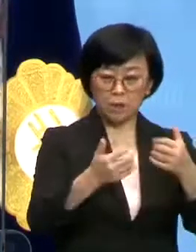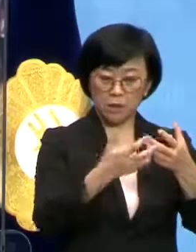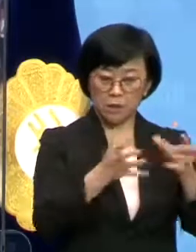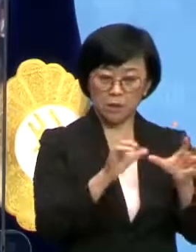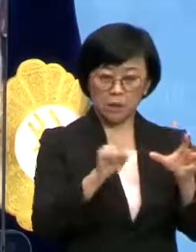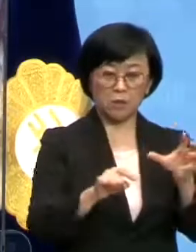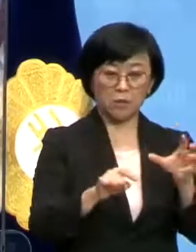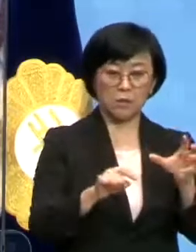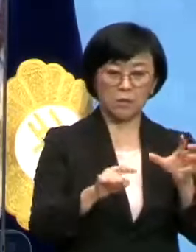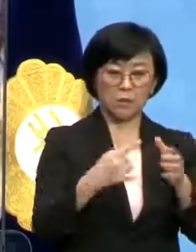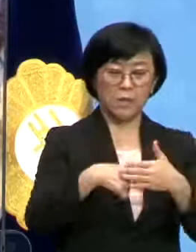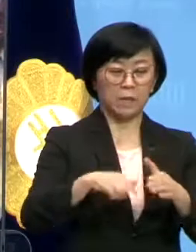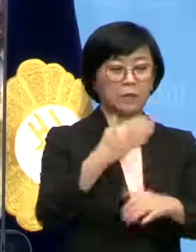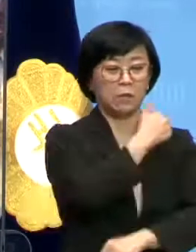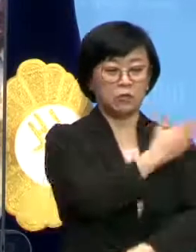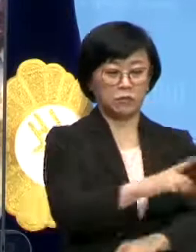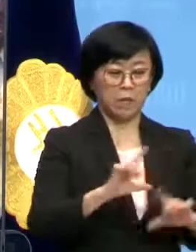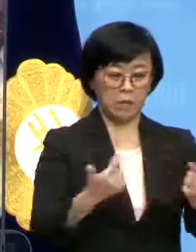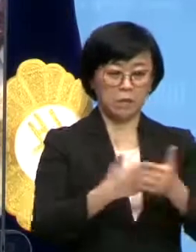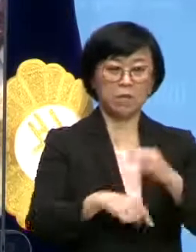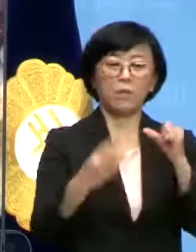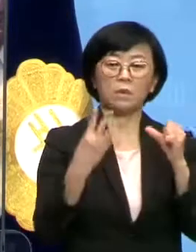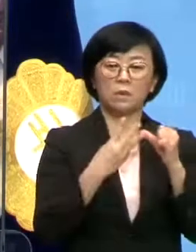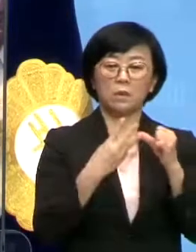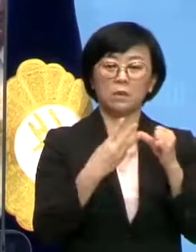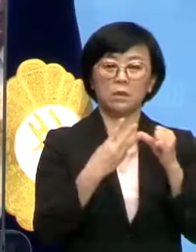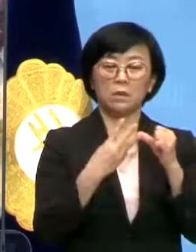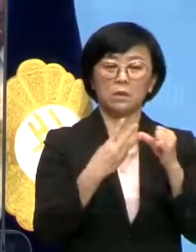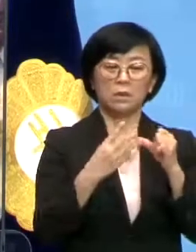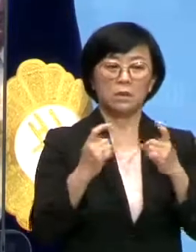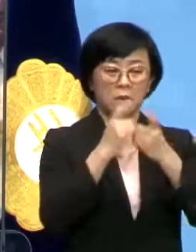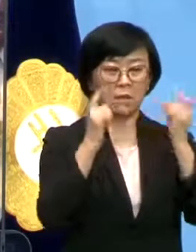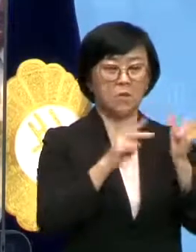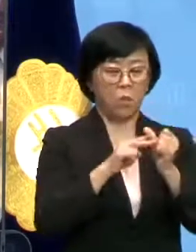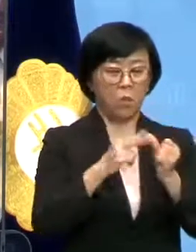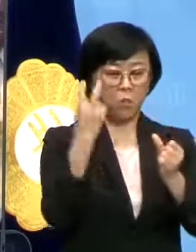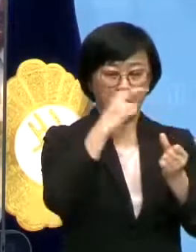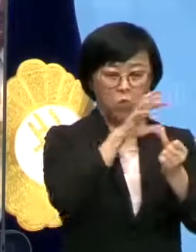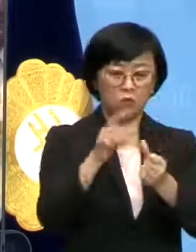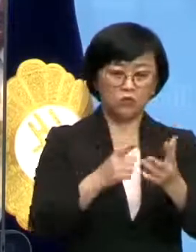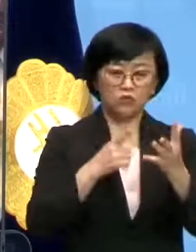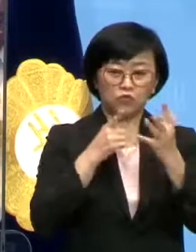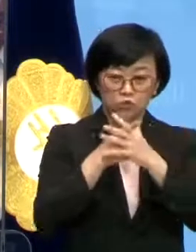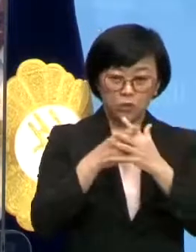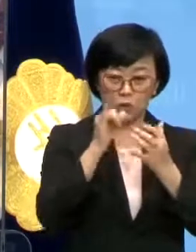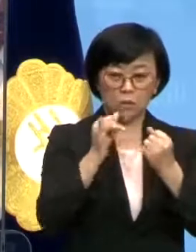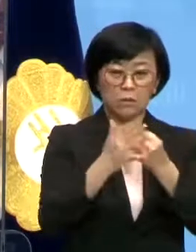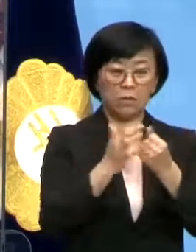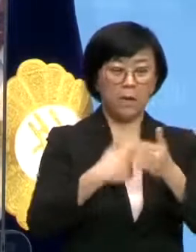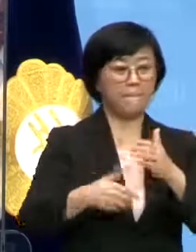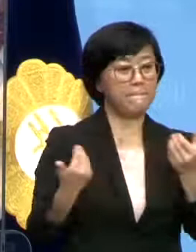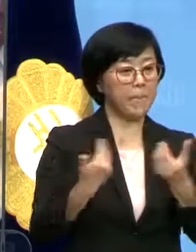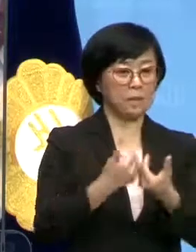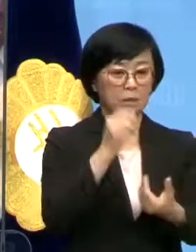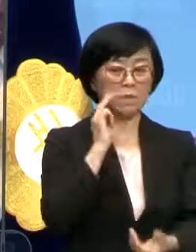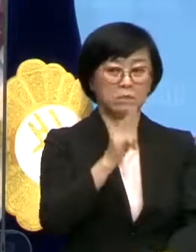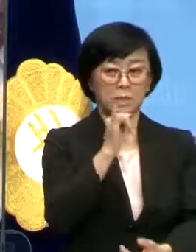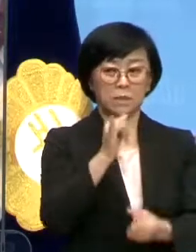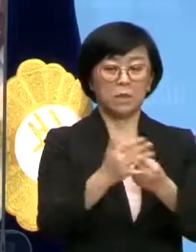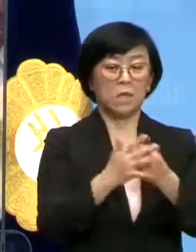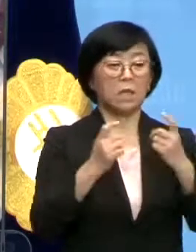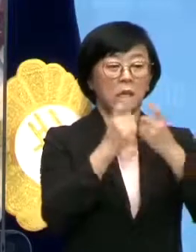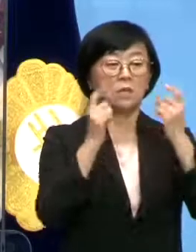이를 좌시하지 않을 것이다 세번째 개인정보 보호 유출 우려 등으로 이러한 반대도 있으나